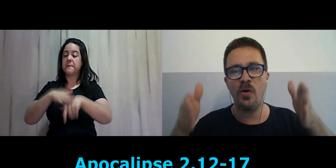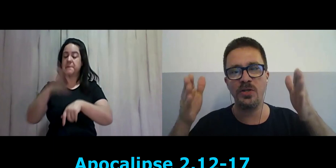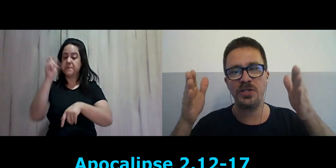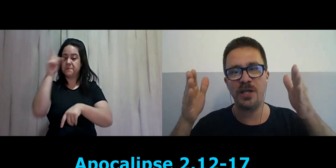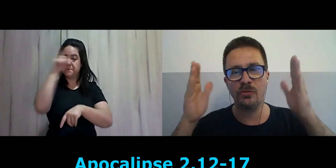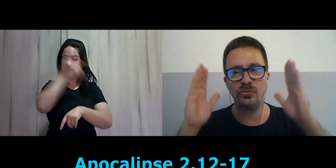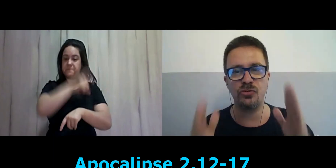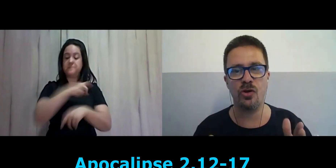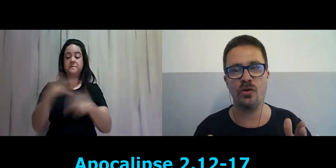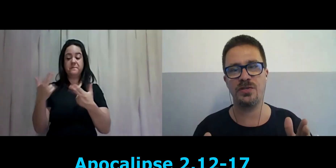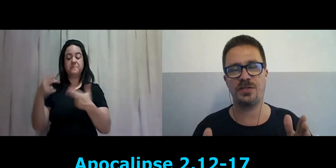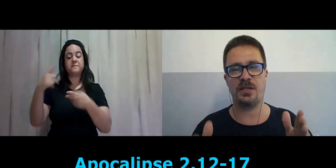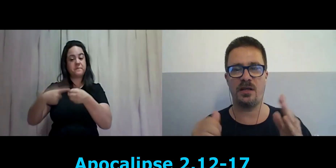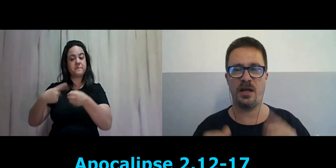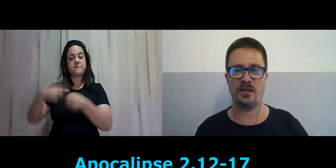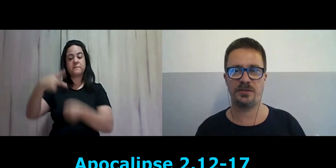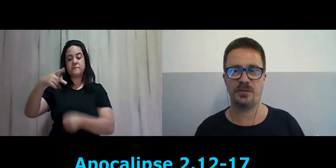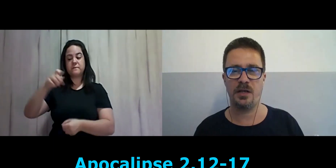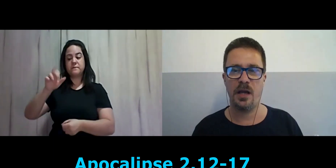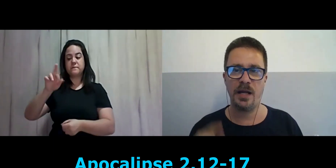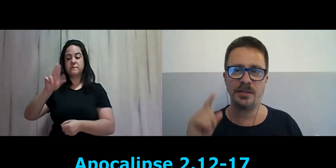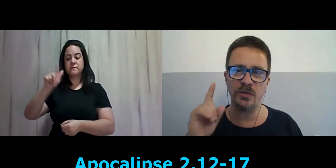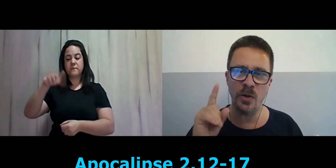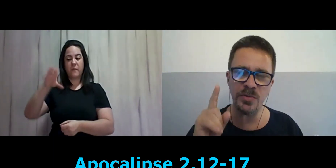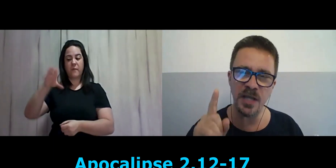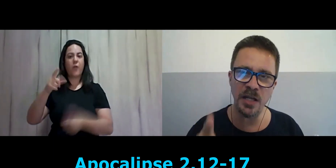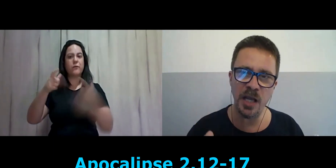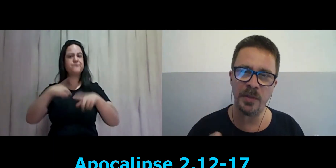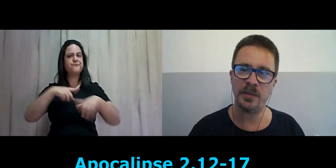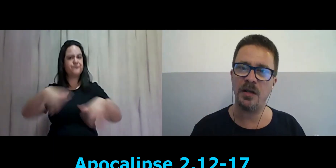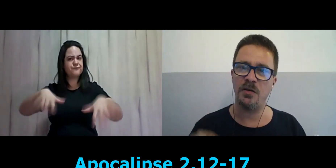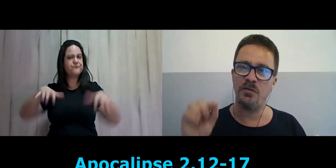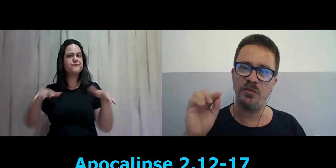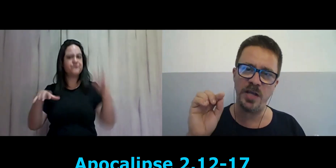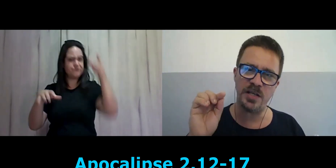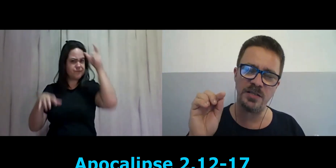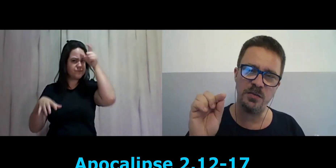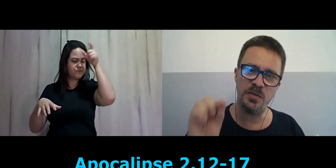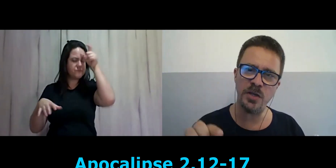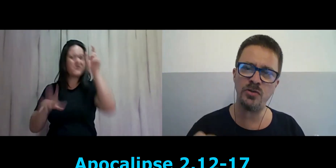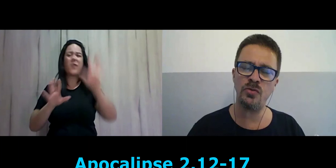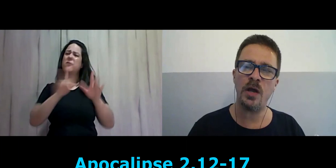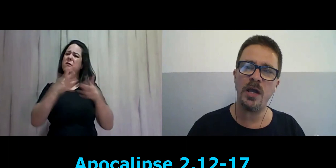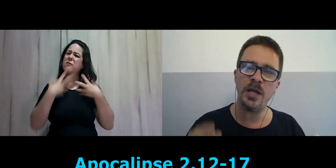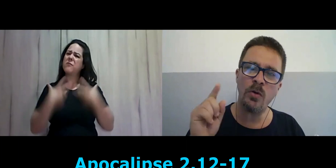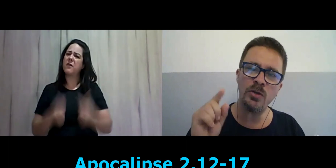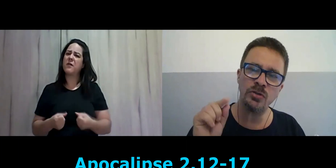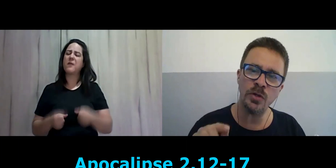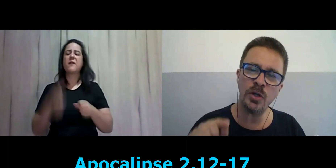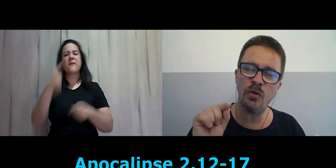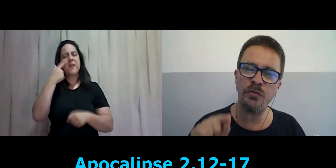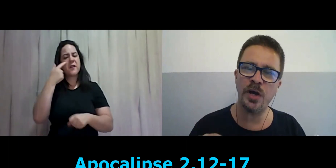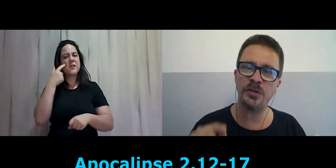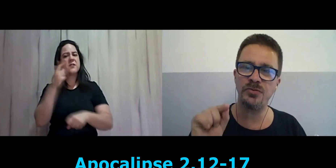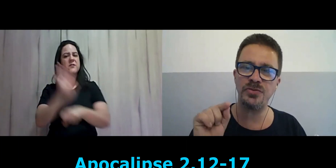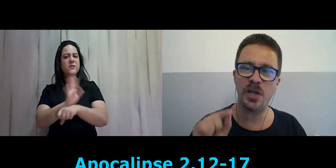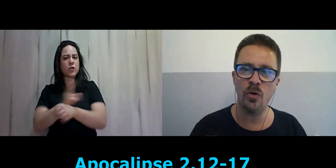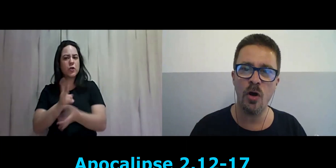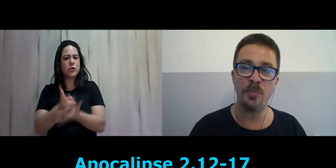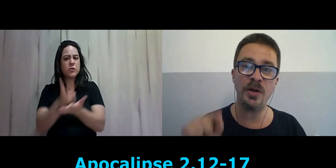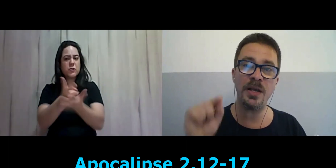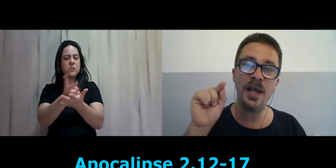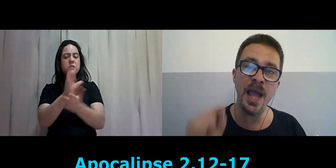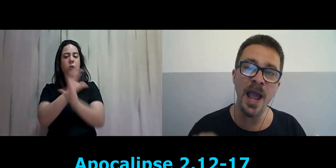Pérgamo, onde está o trono de Satanás. Então não desanime. Veja esse vídeo e continue confiando